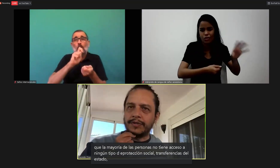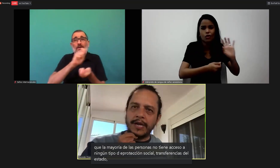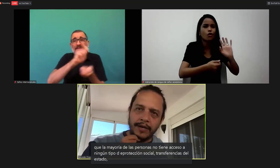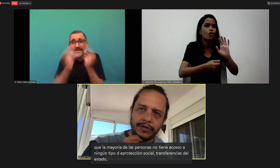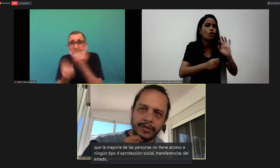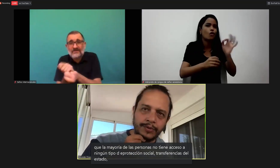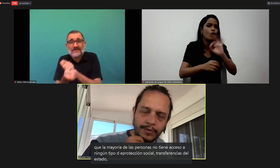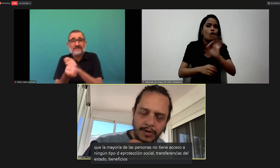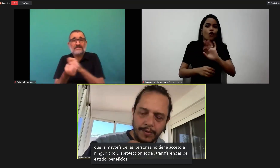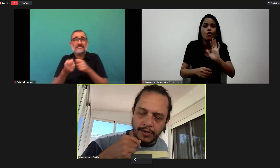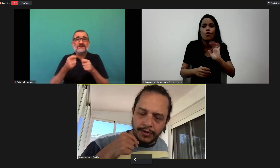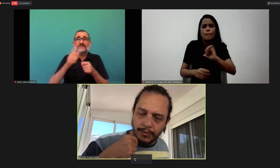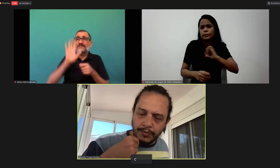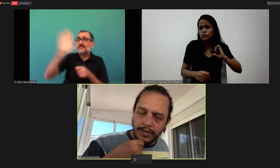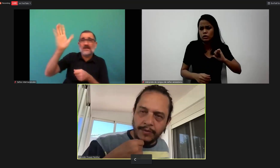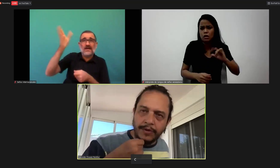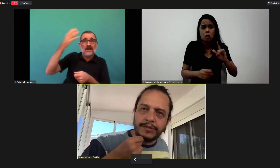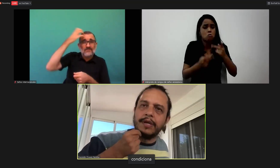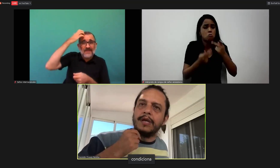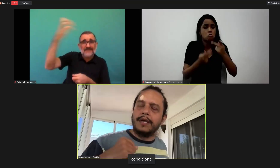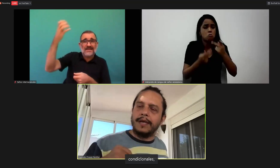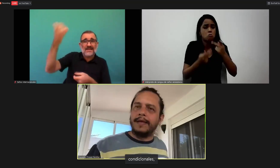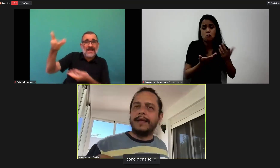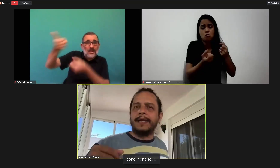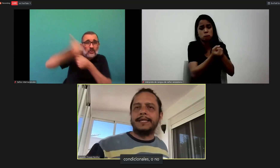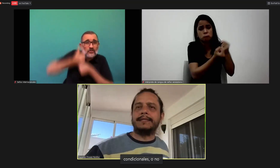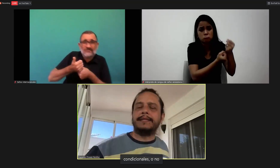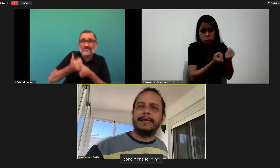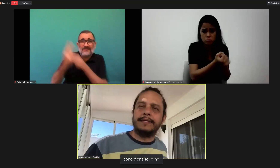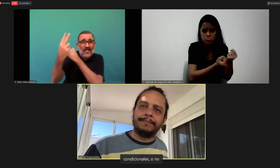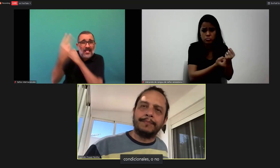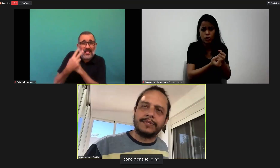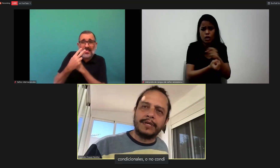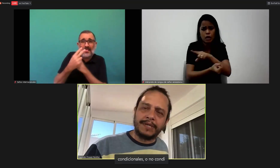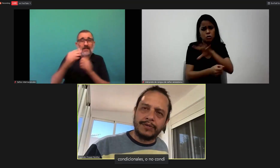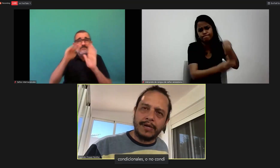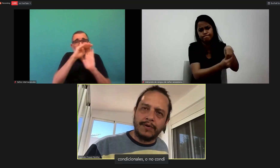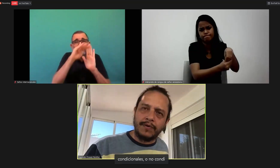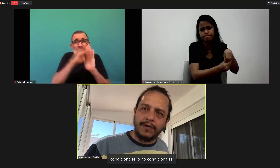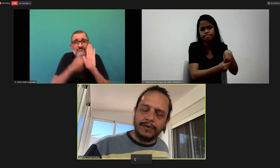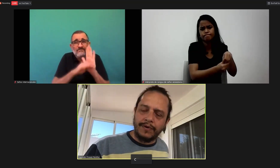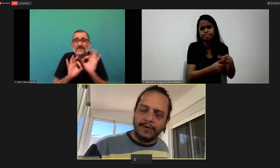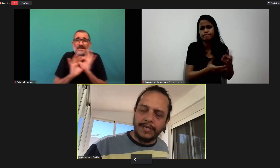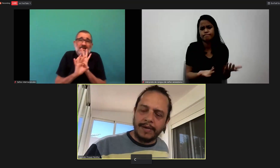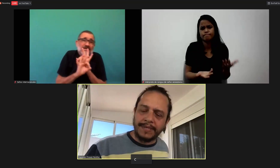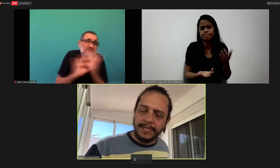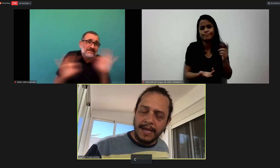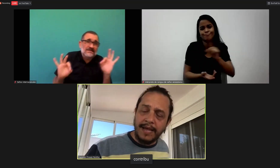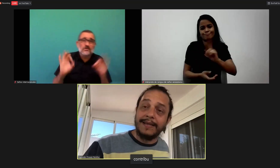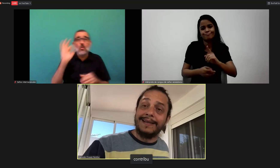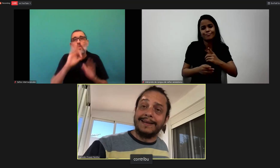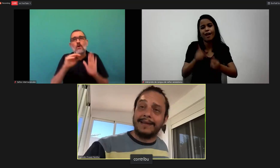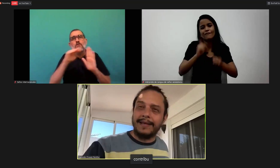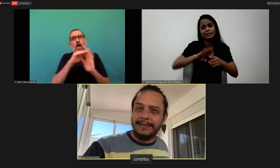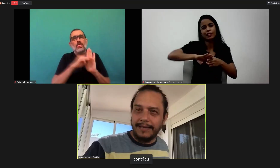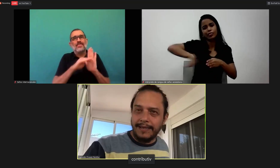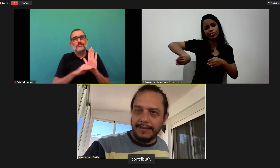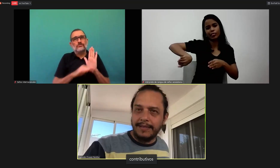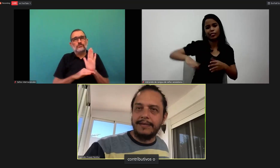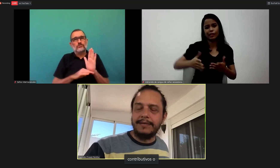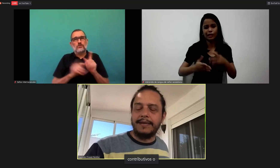como no condicionales, contributivos como no contributivos, por ser personas con discapacidad